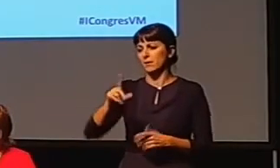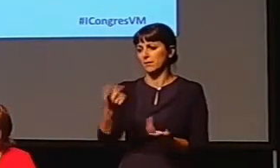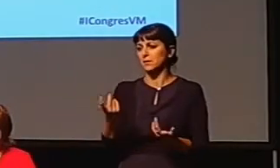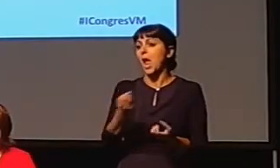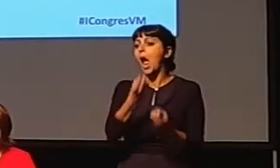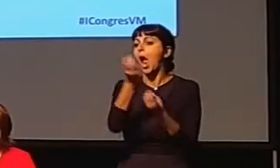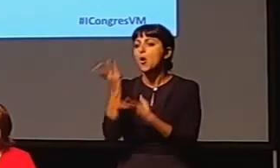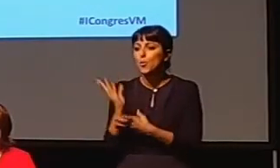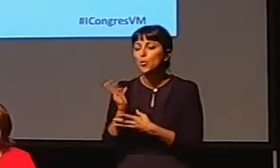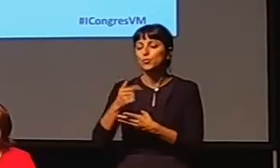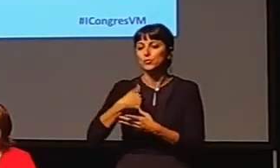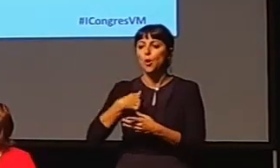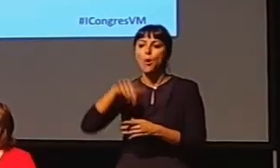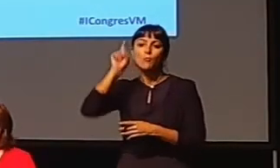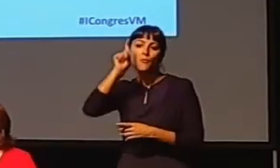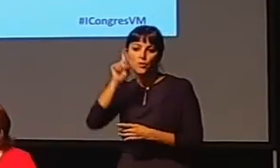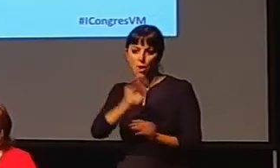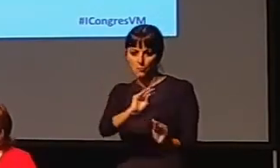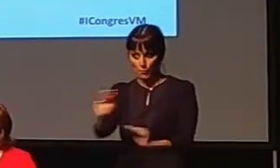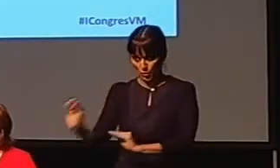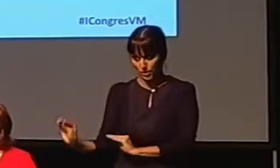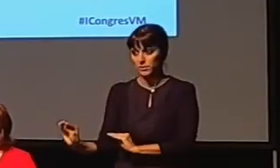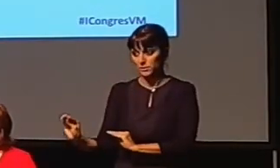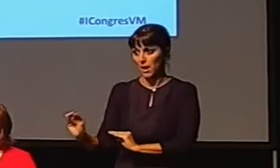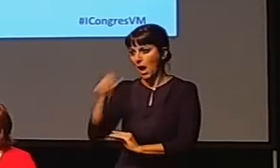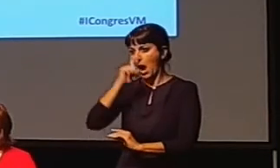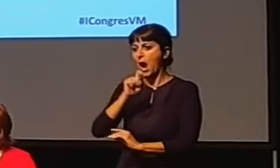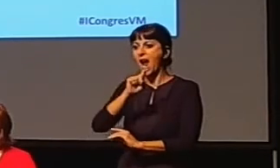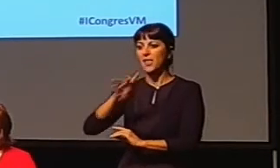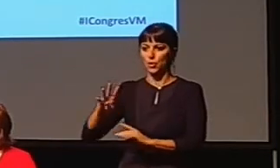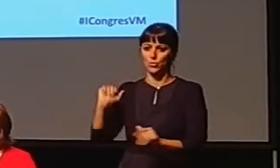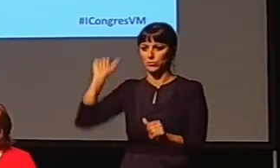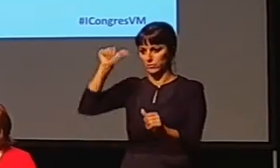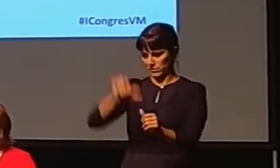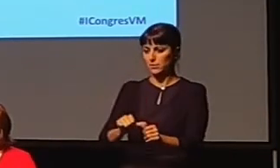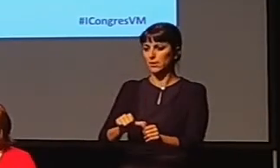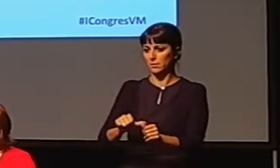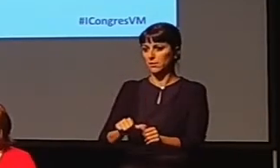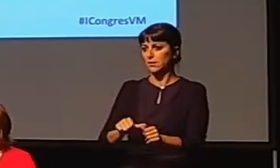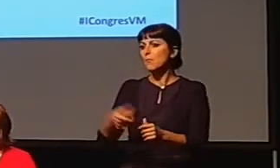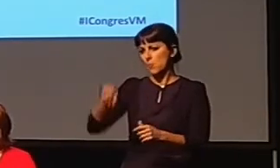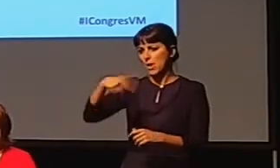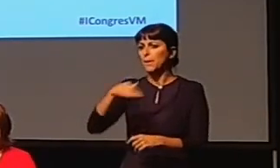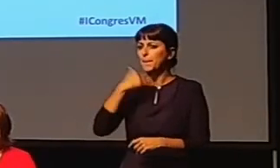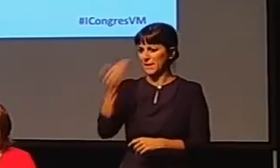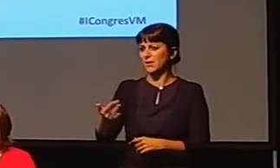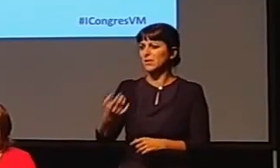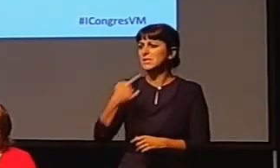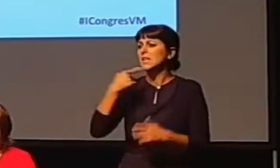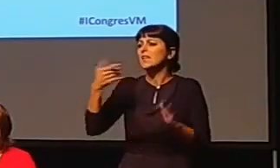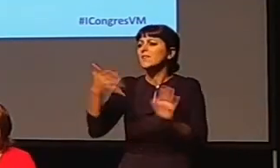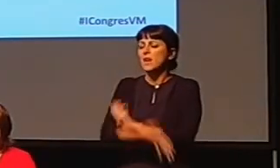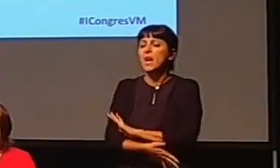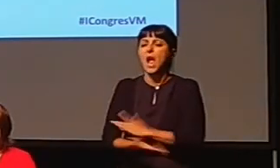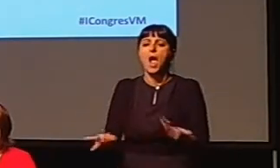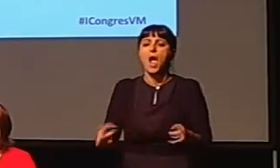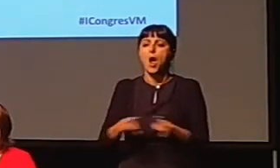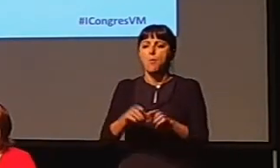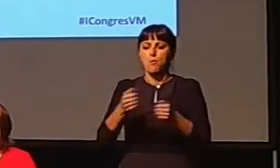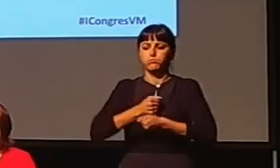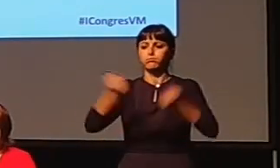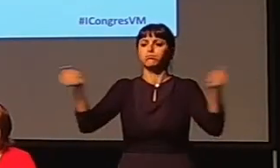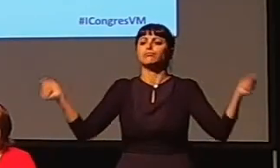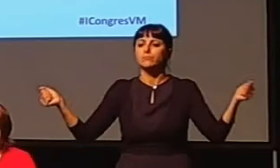aquests 14 anys de formació que porto en el tema del territori, sabeu què significa exposar-se. I exposar-se és el que faig cada